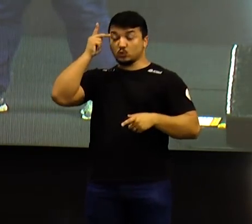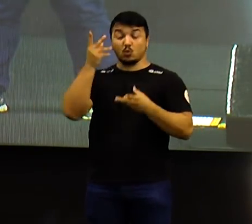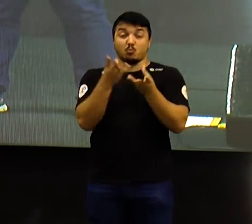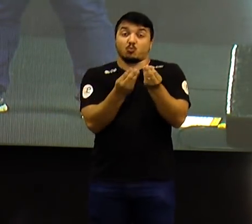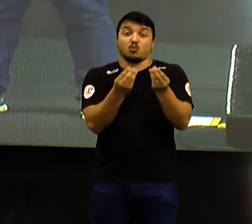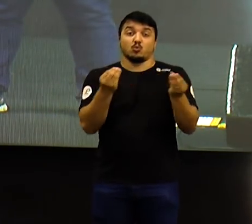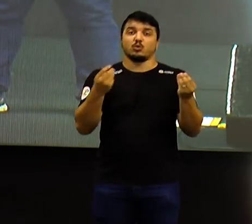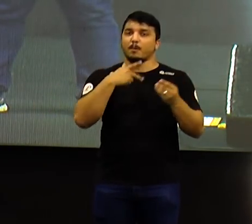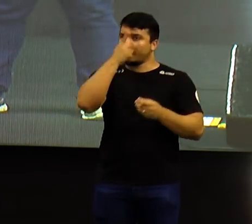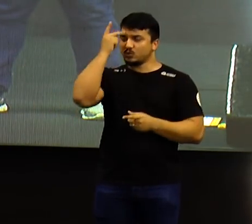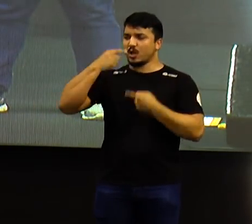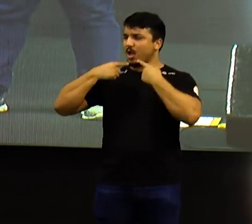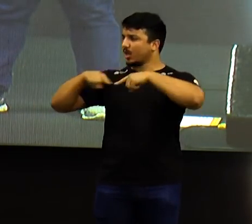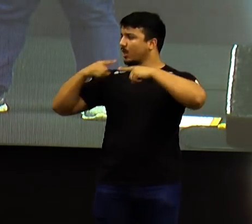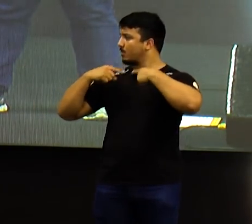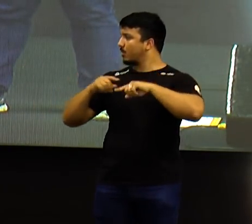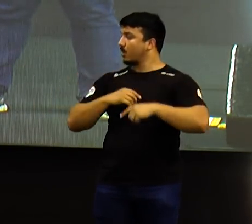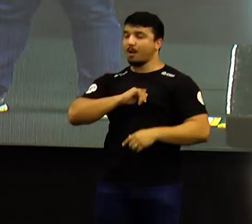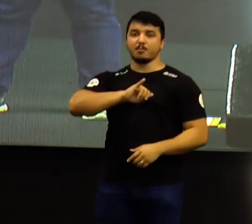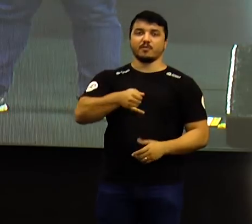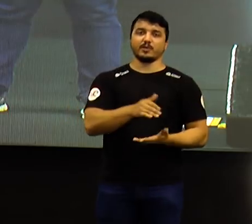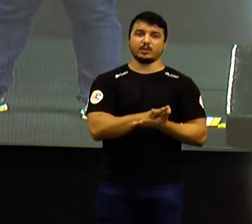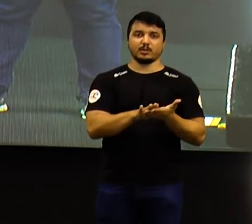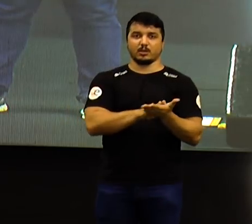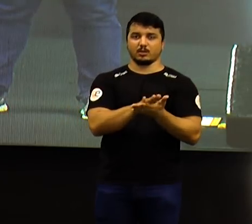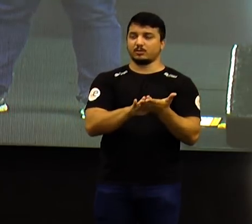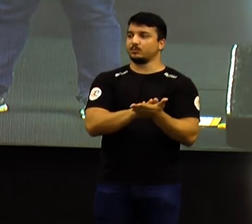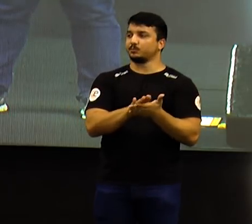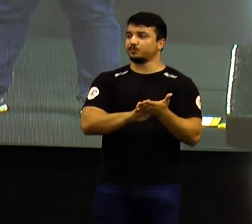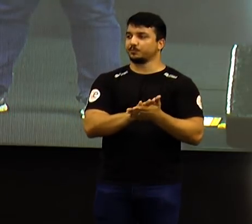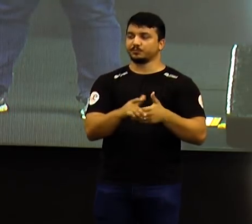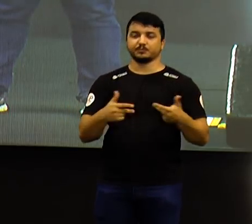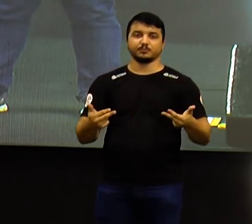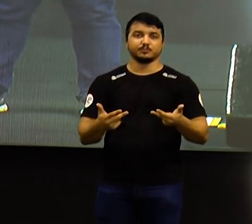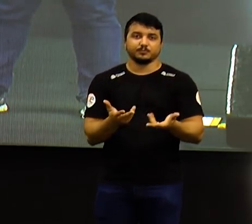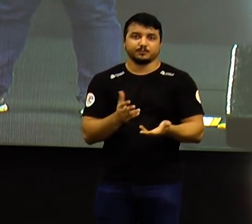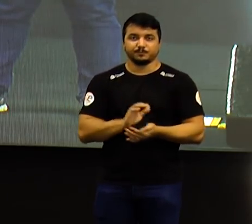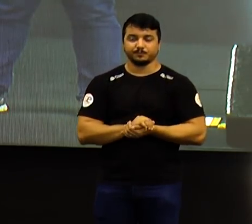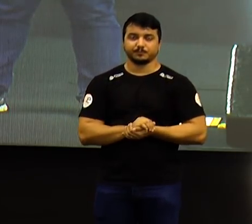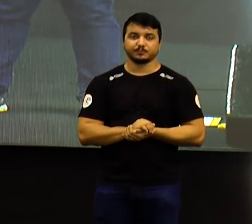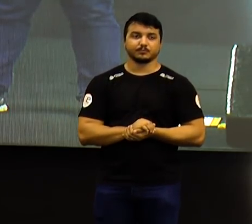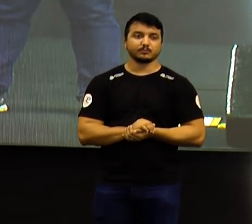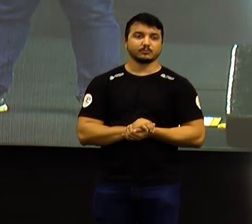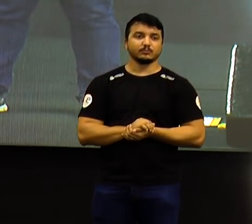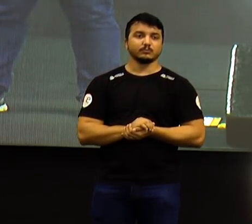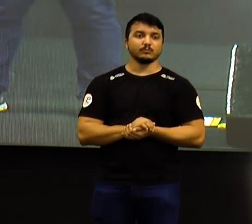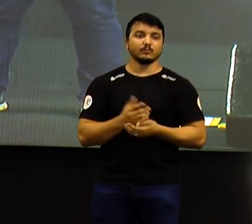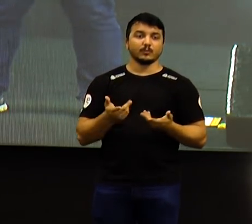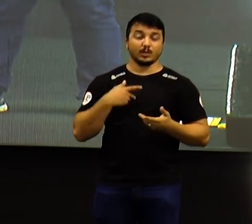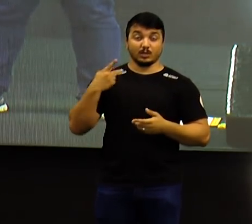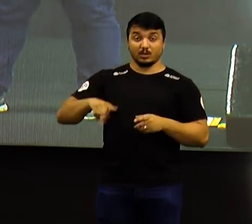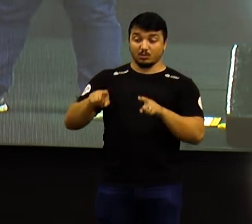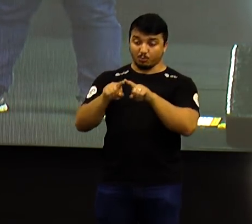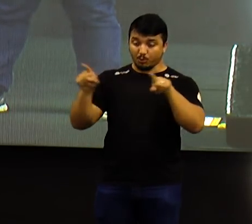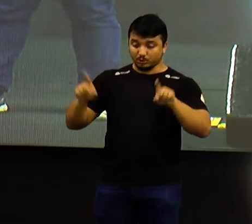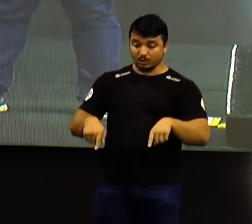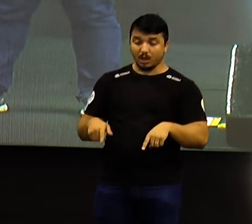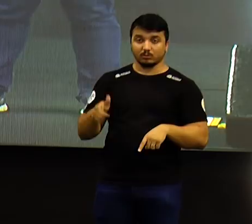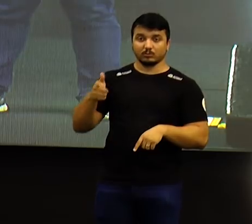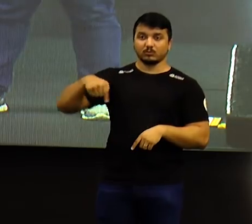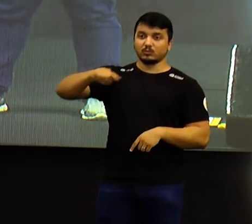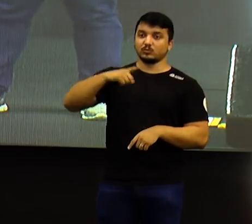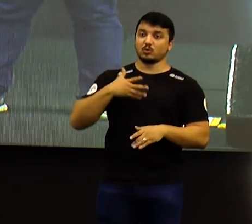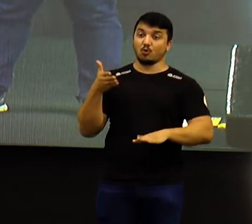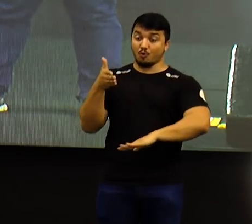aqueles que estavam reclamando, eles não valorizam as oportunidades que estão tendo, né? Um projeto que vocês